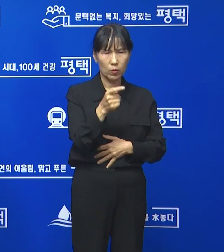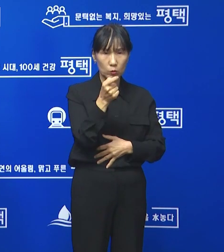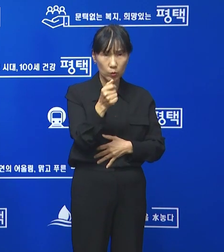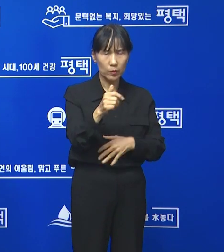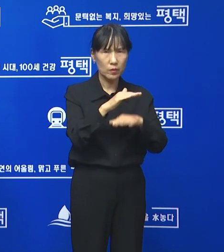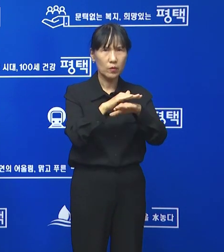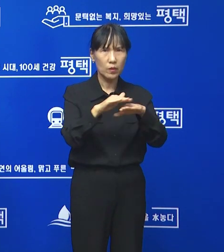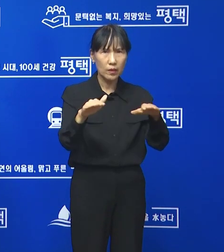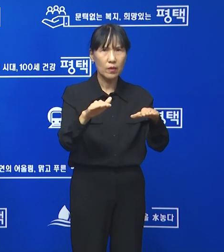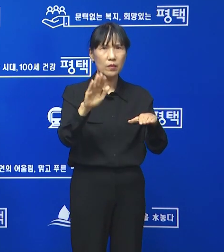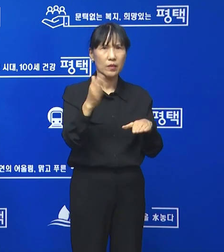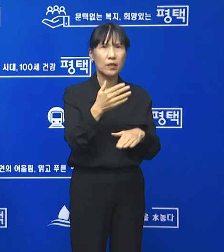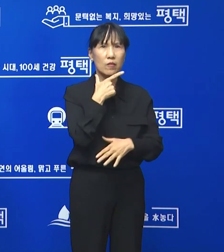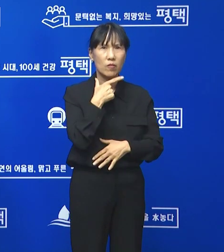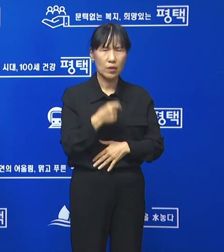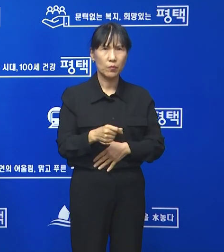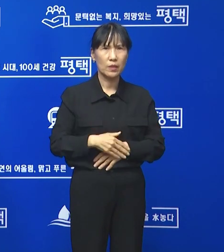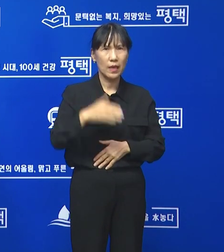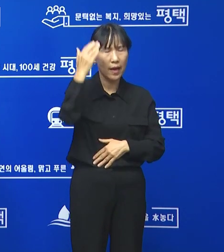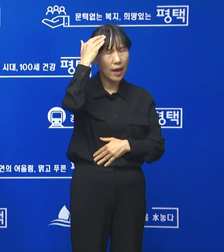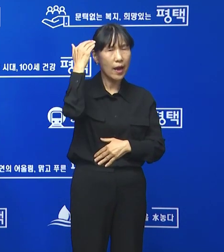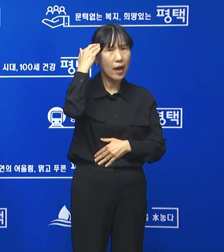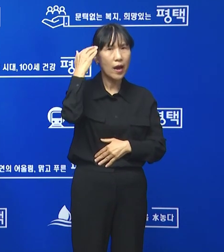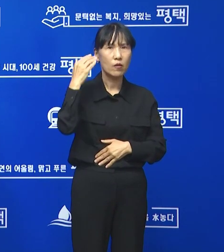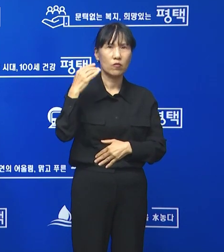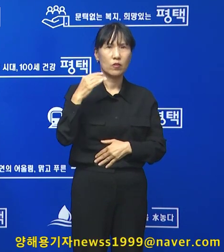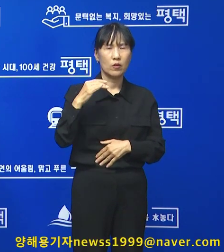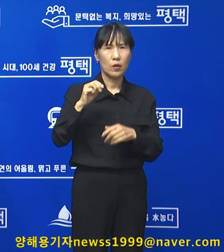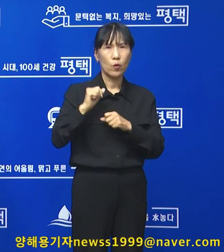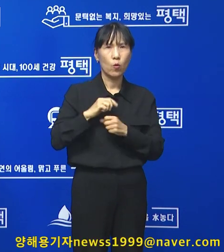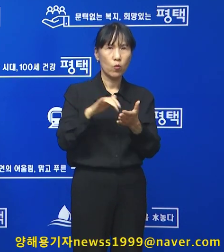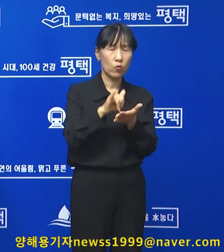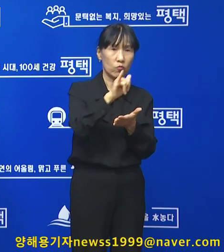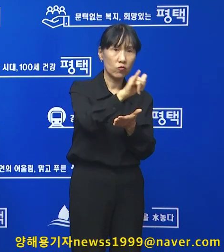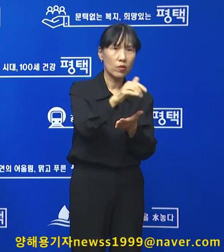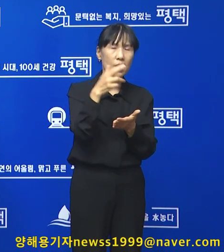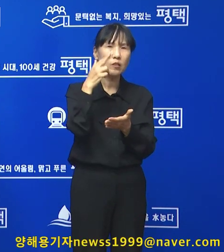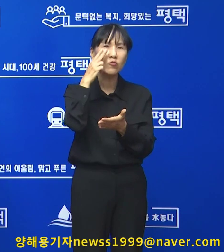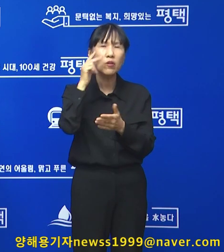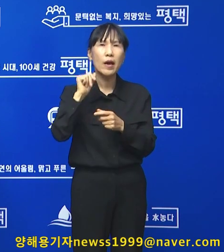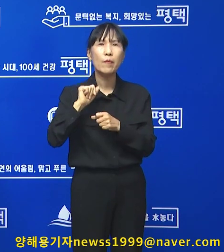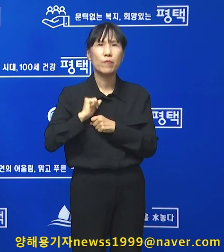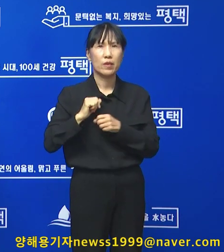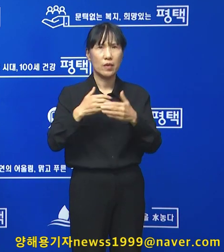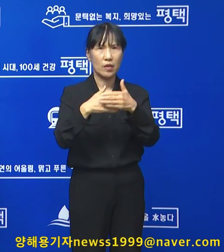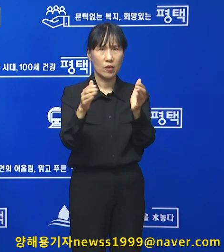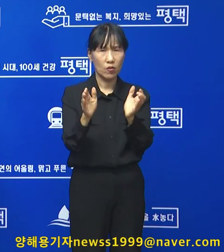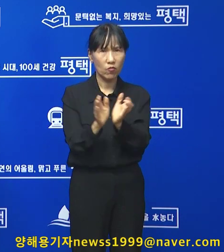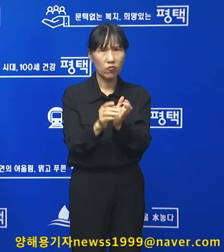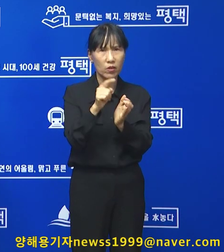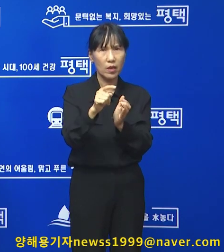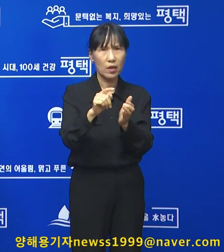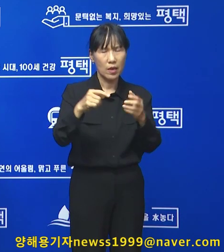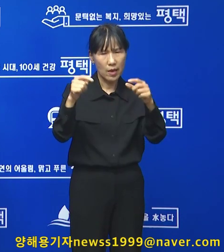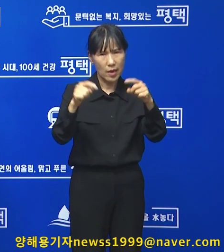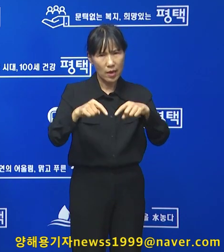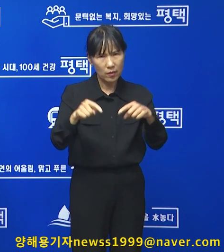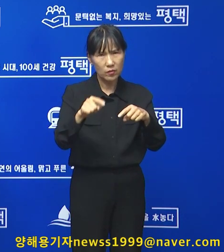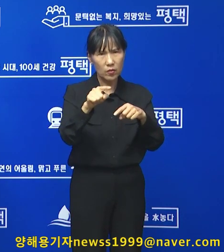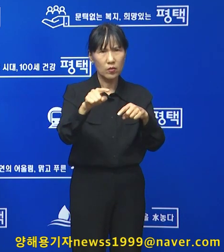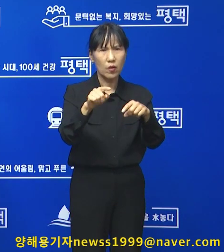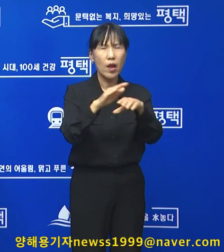기대합니다 우리 공군과 주한미군의 긍정적인 긍정적인 검토를 다시 한번 간곡히